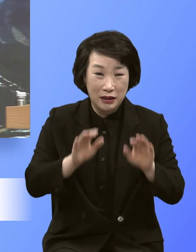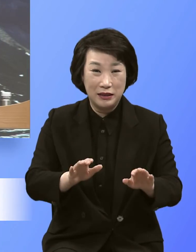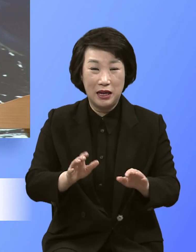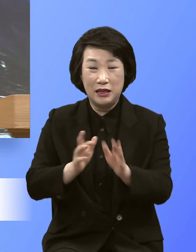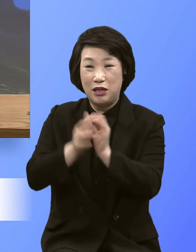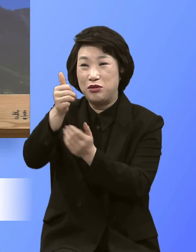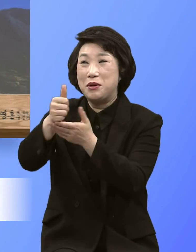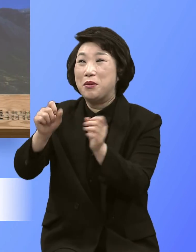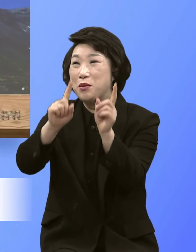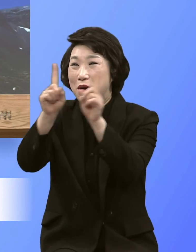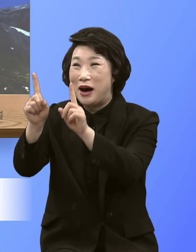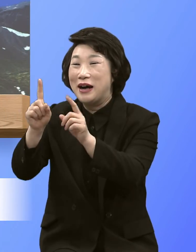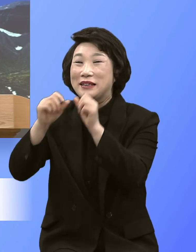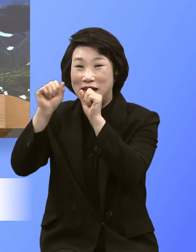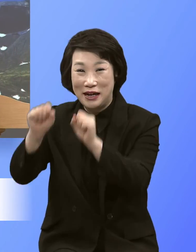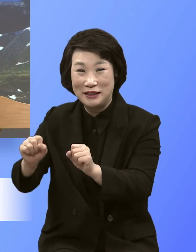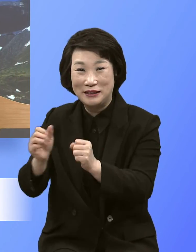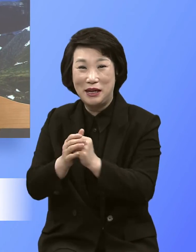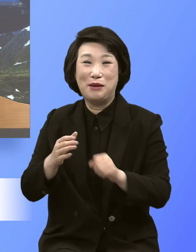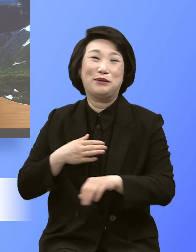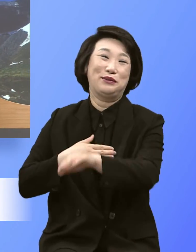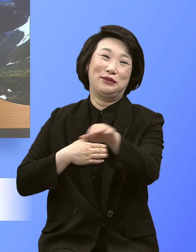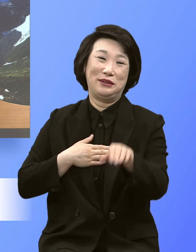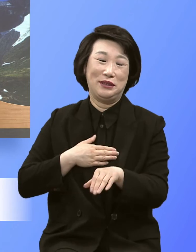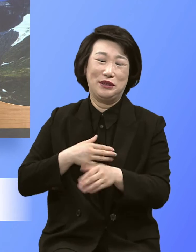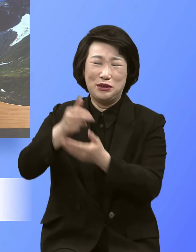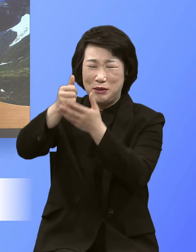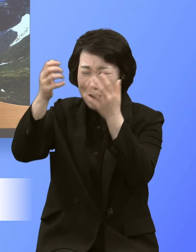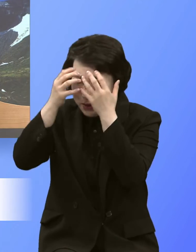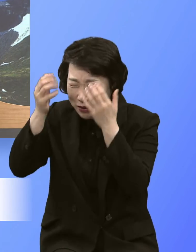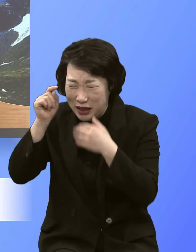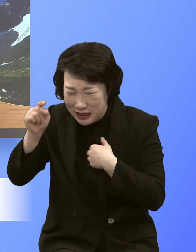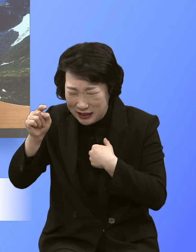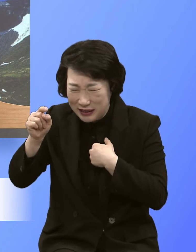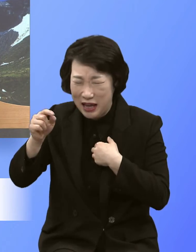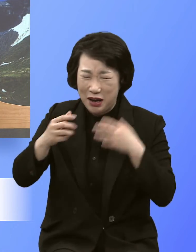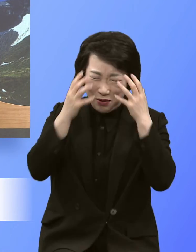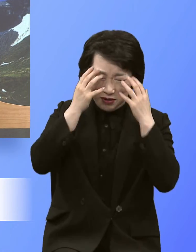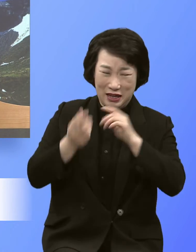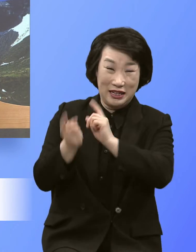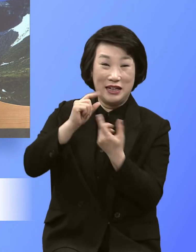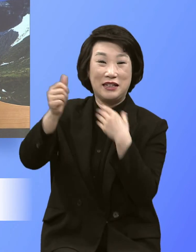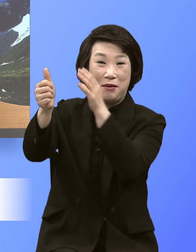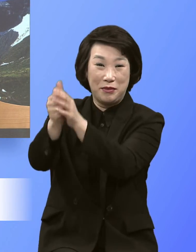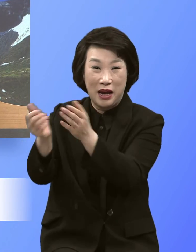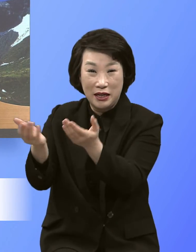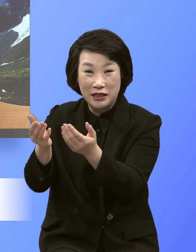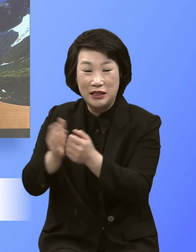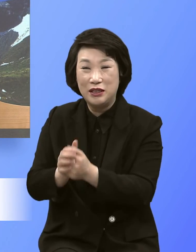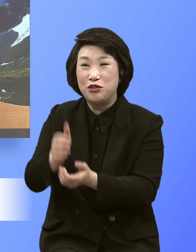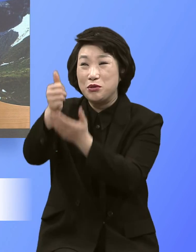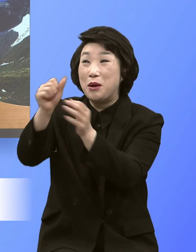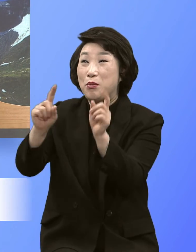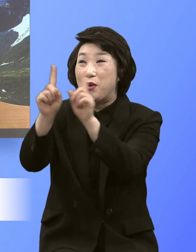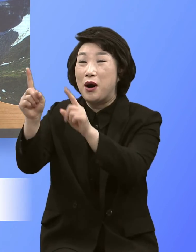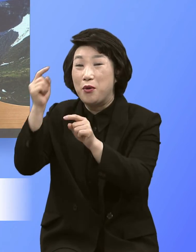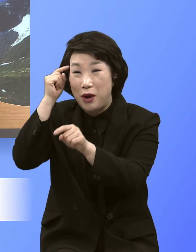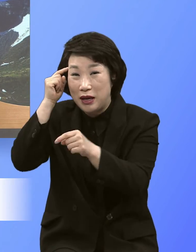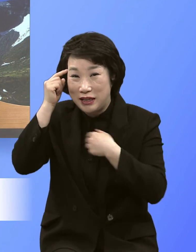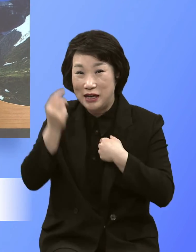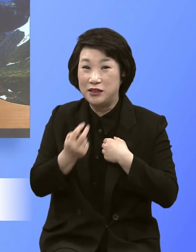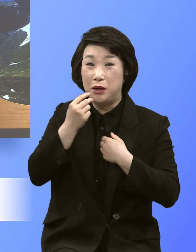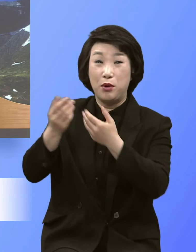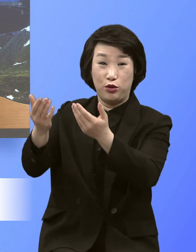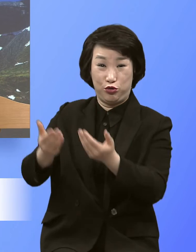그가 부활해서 살아있기에 그의 고난은 나의 고난을 담당하신 것이요, 그 부활은 나에게